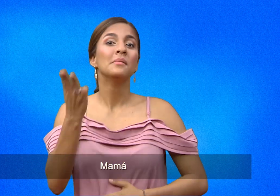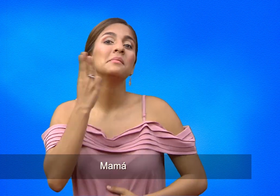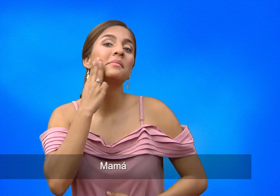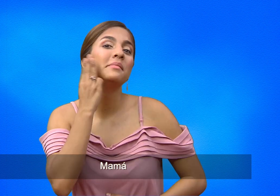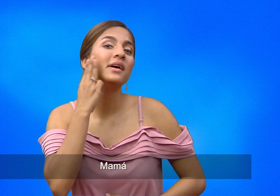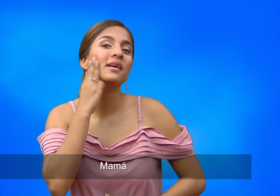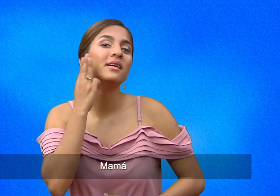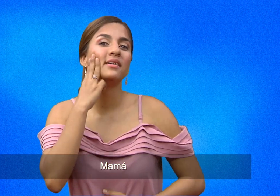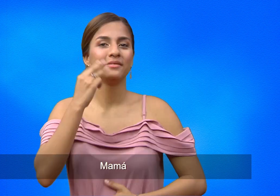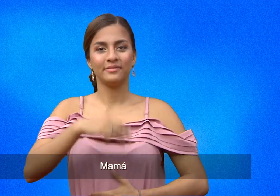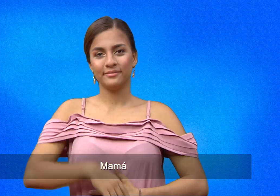mama